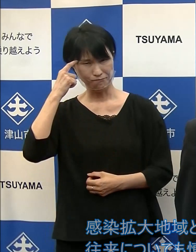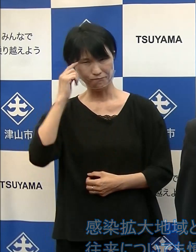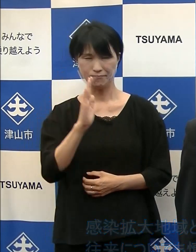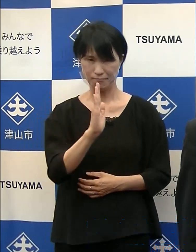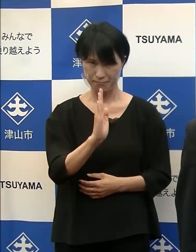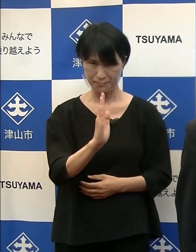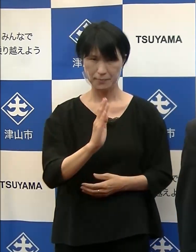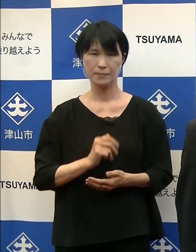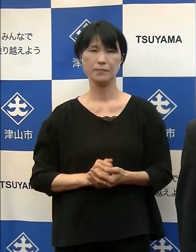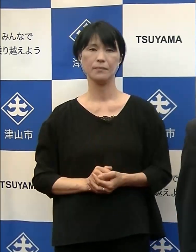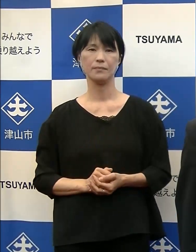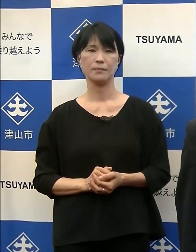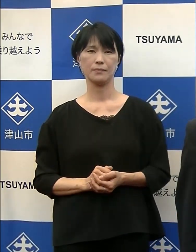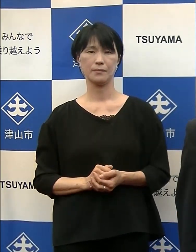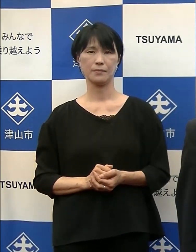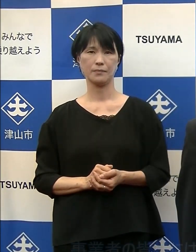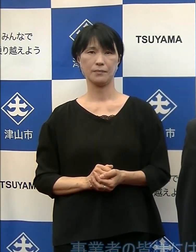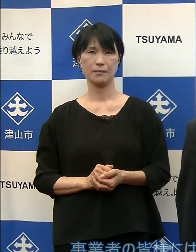ください。